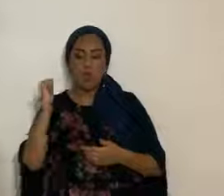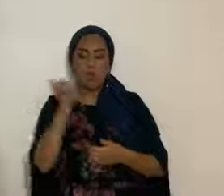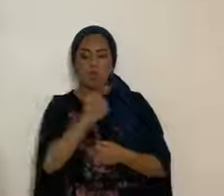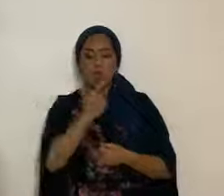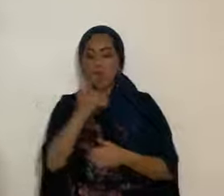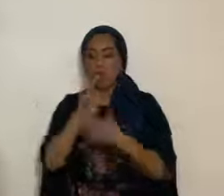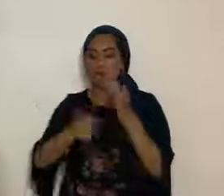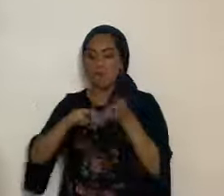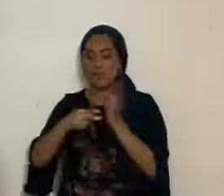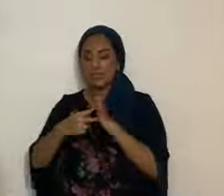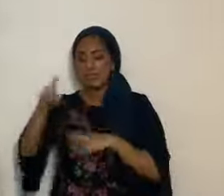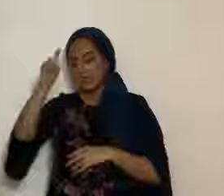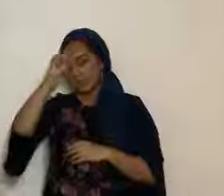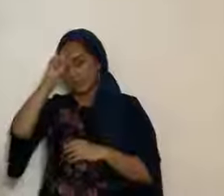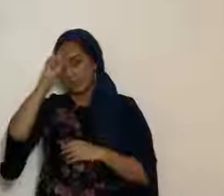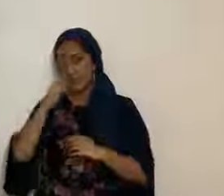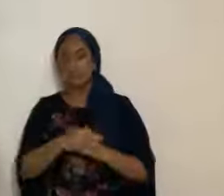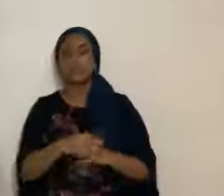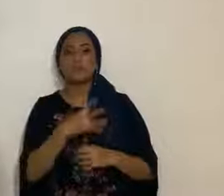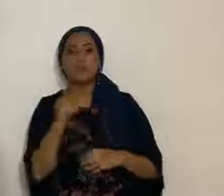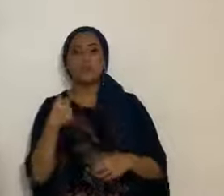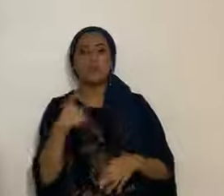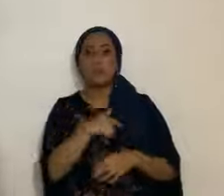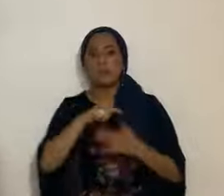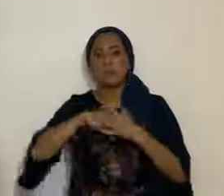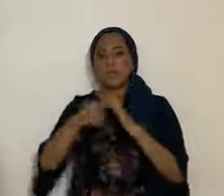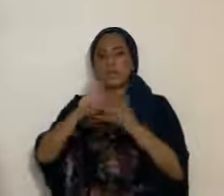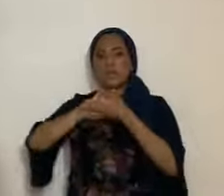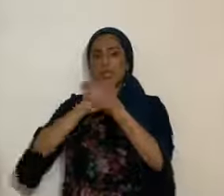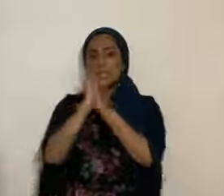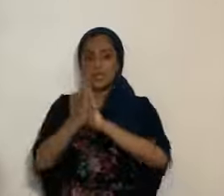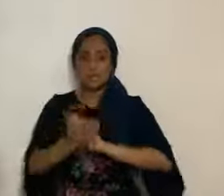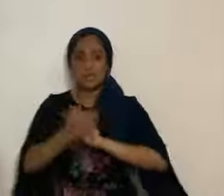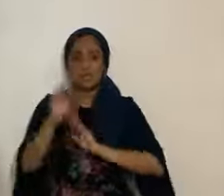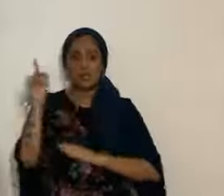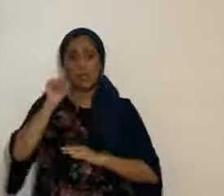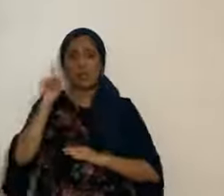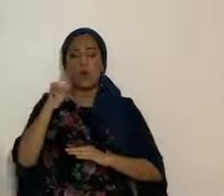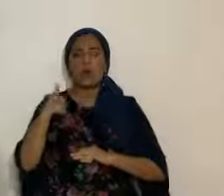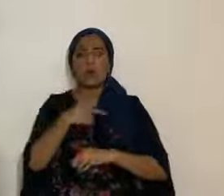representa Egipto y comenzar ese proceso donde se nos prepara